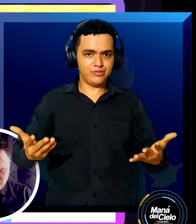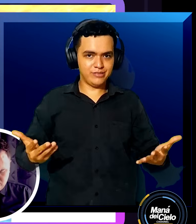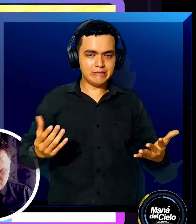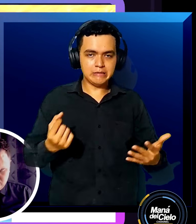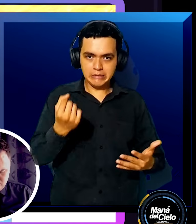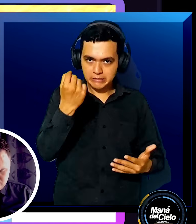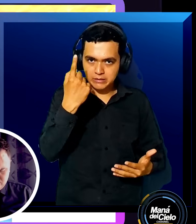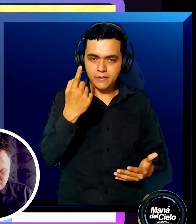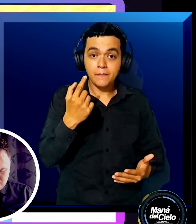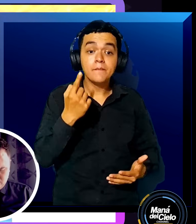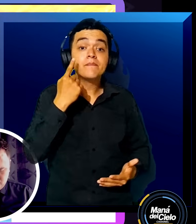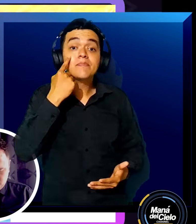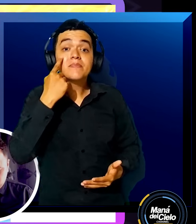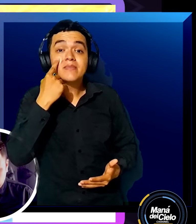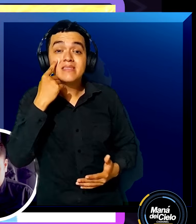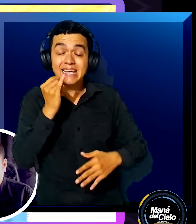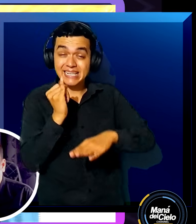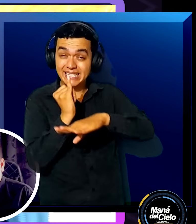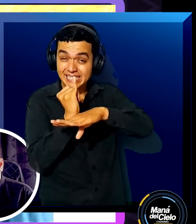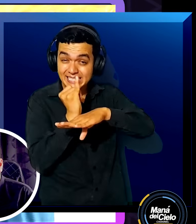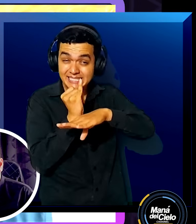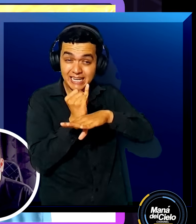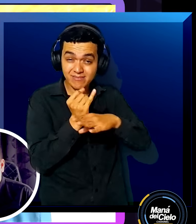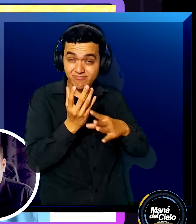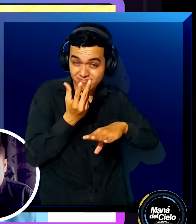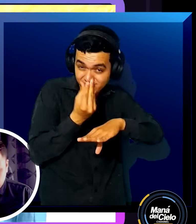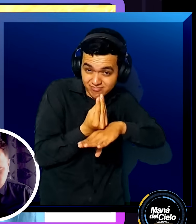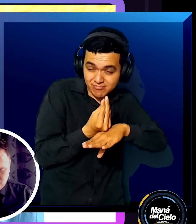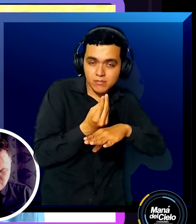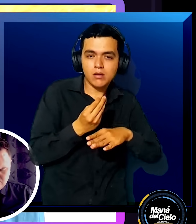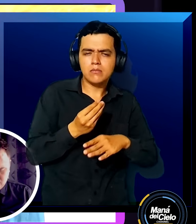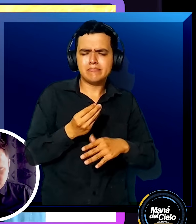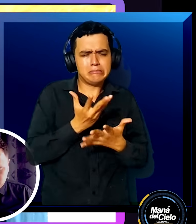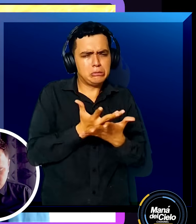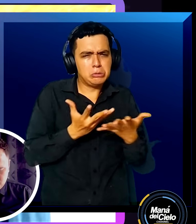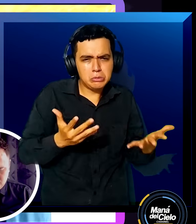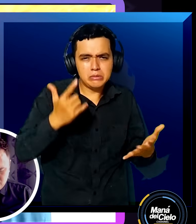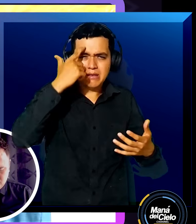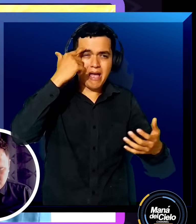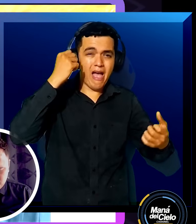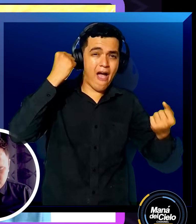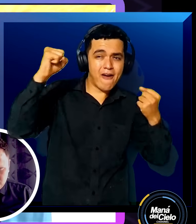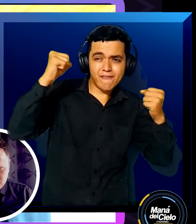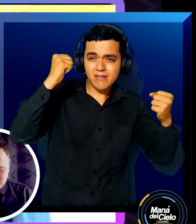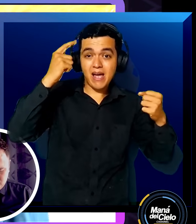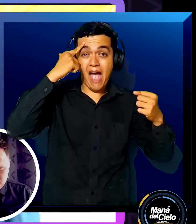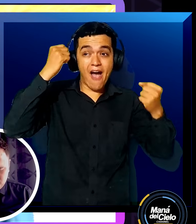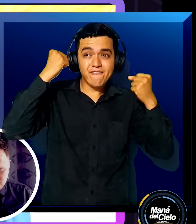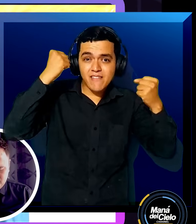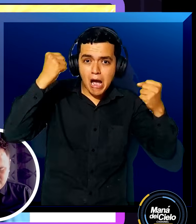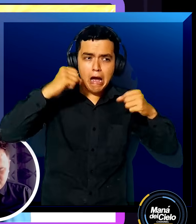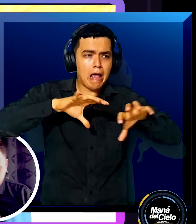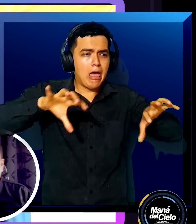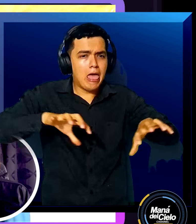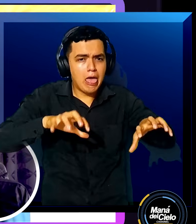si usted la habrá visto, la primera mujer que va a dar a luz, que está con los dolores de parto, y que digan, hagan una fiesta. Vengan, mijo, traiga a los hermanos de la